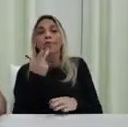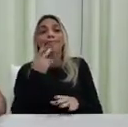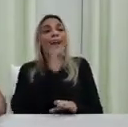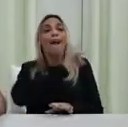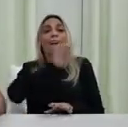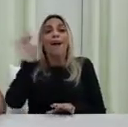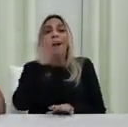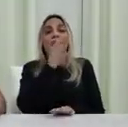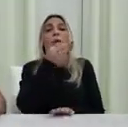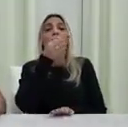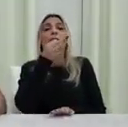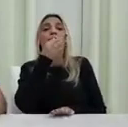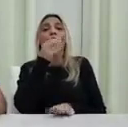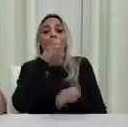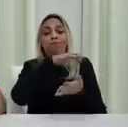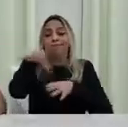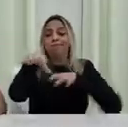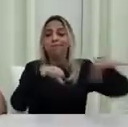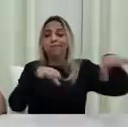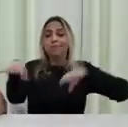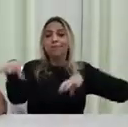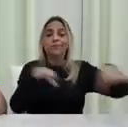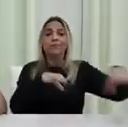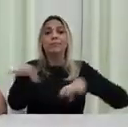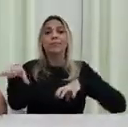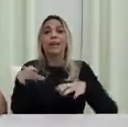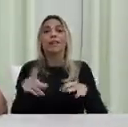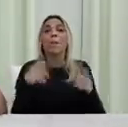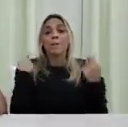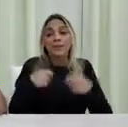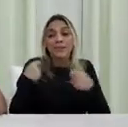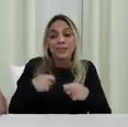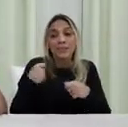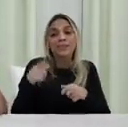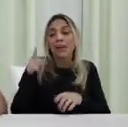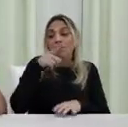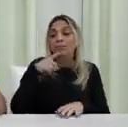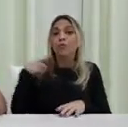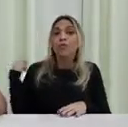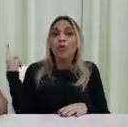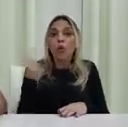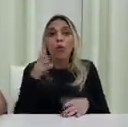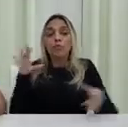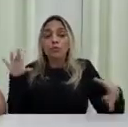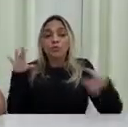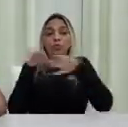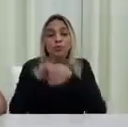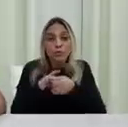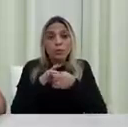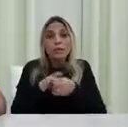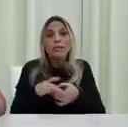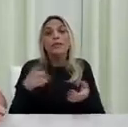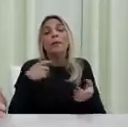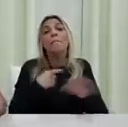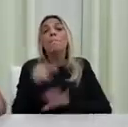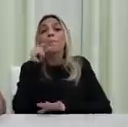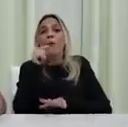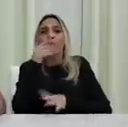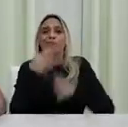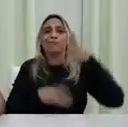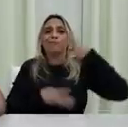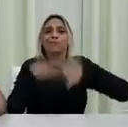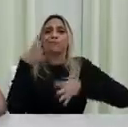cada um tem sua opinião, mesmo o próprio partido, cada um tem sua opinião. E nós devemos fazer, uma vez para chegando lá, sofra o mínimo de